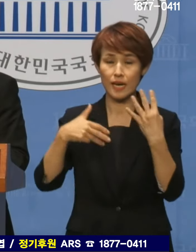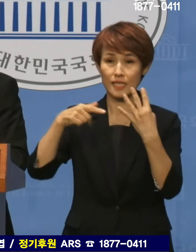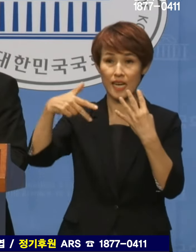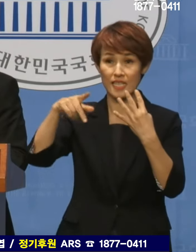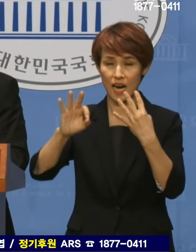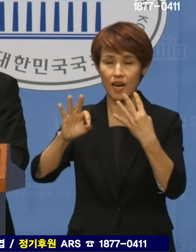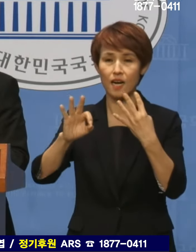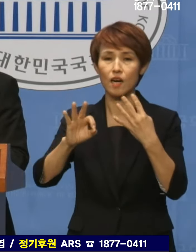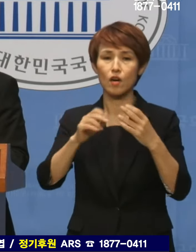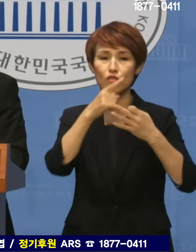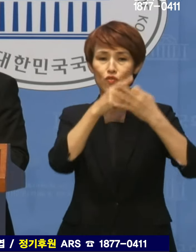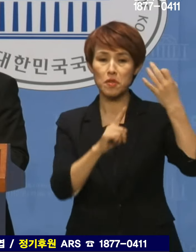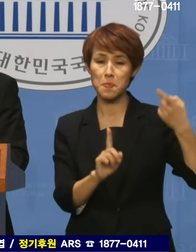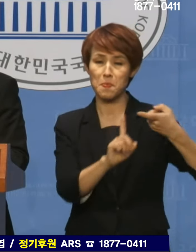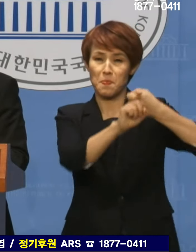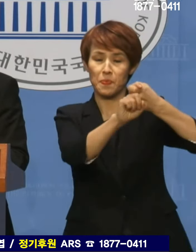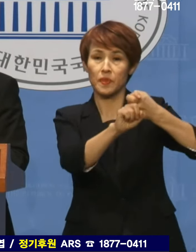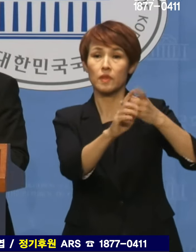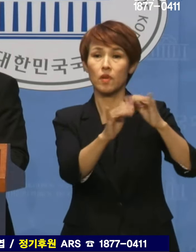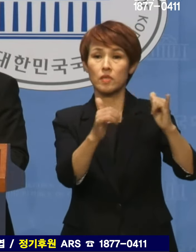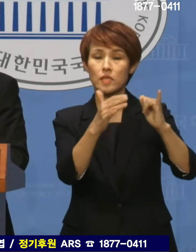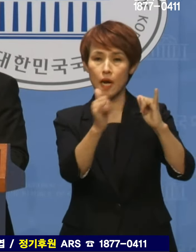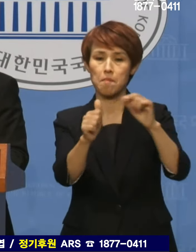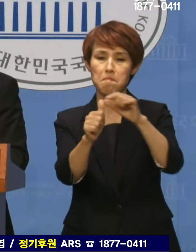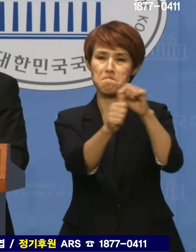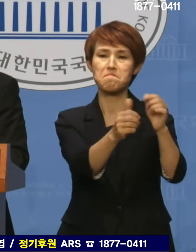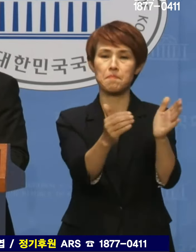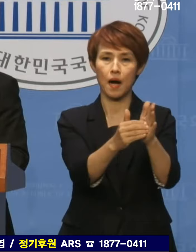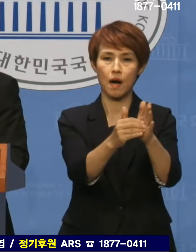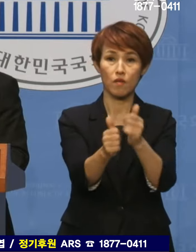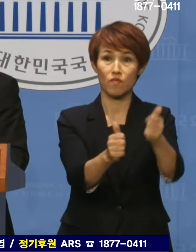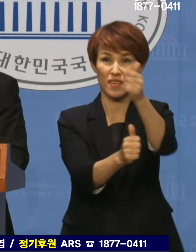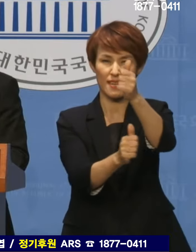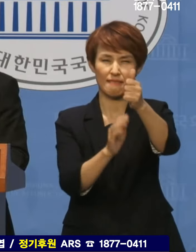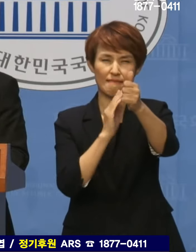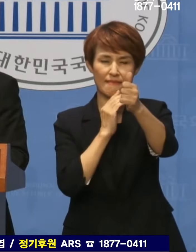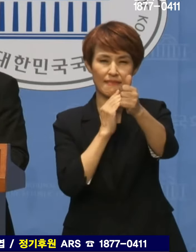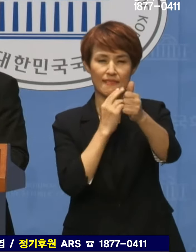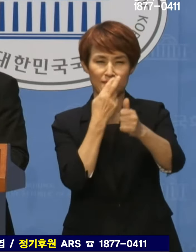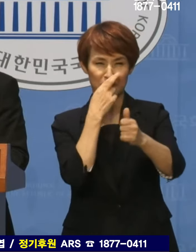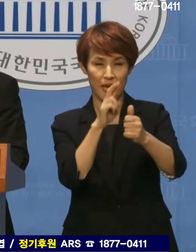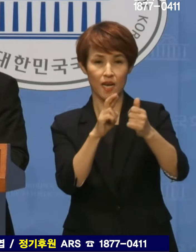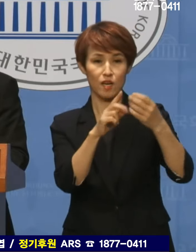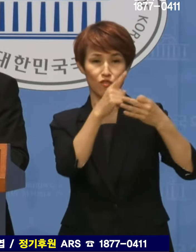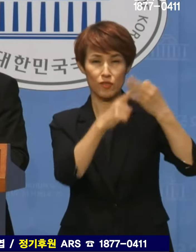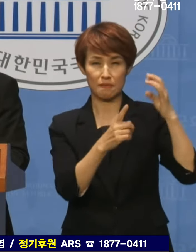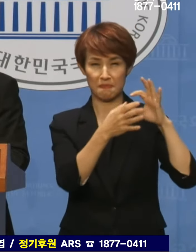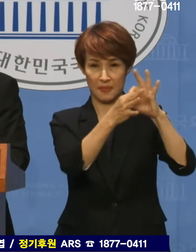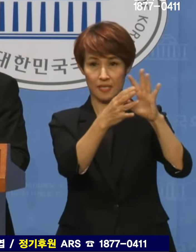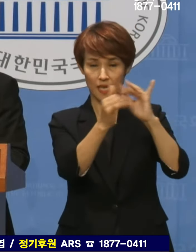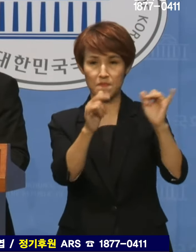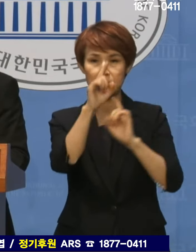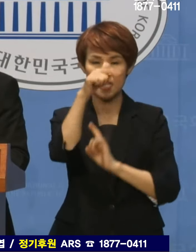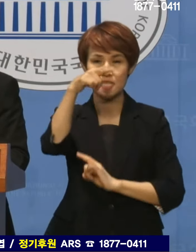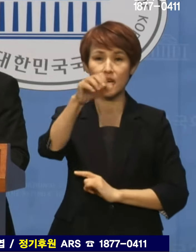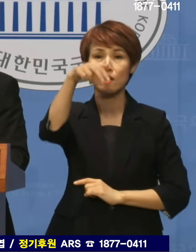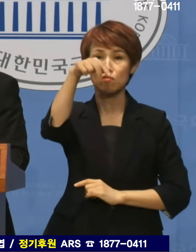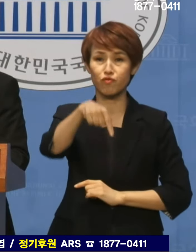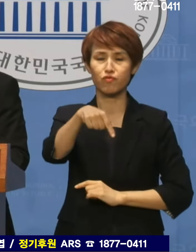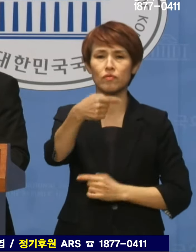친윤 조상원 검사가 보임됐고 그 위엔 찐윤 이창수 서울중앙지검장이 버티고